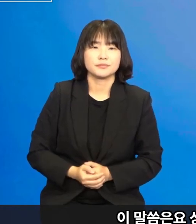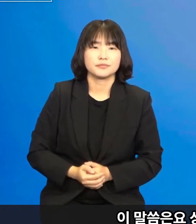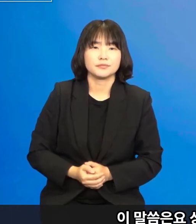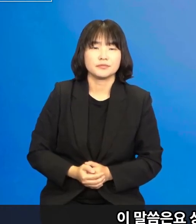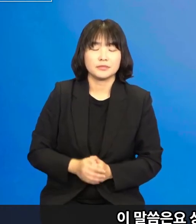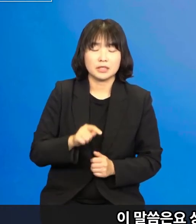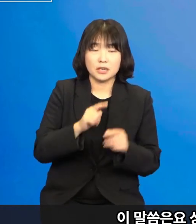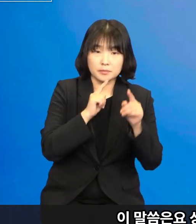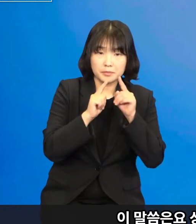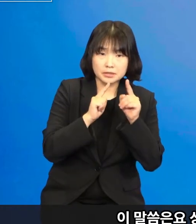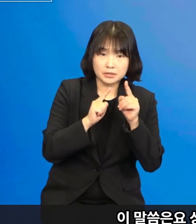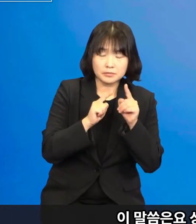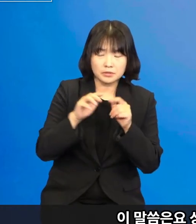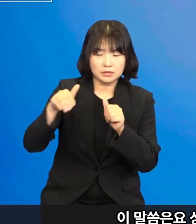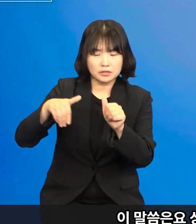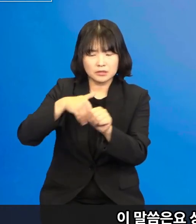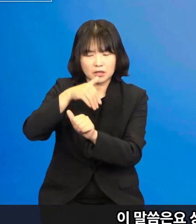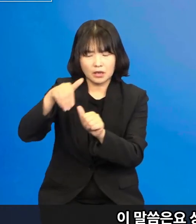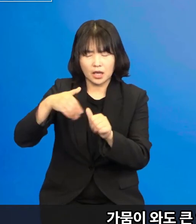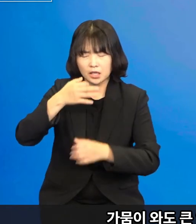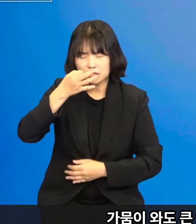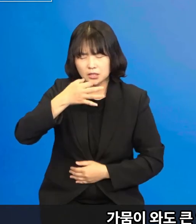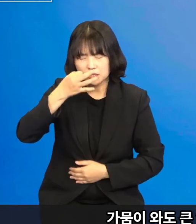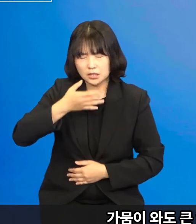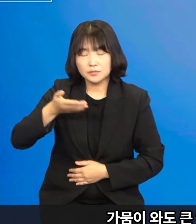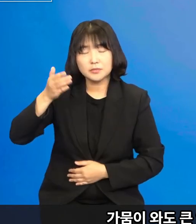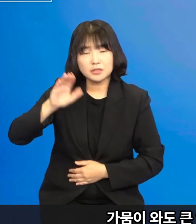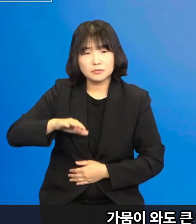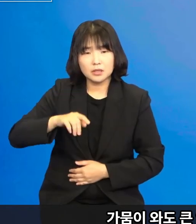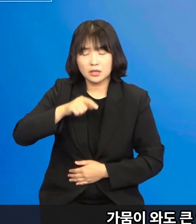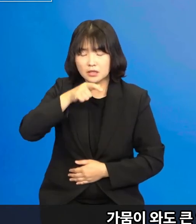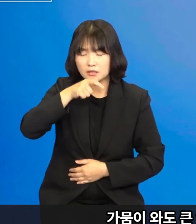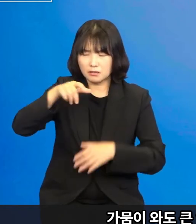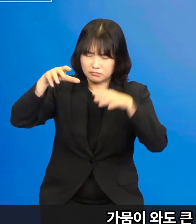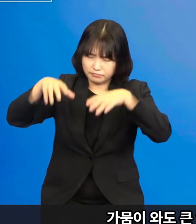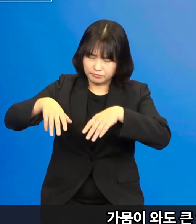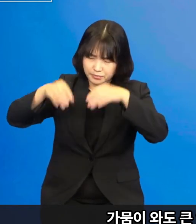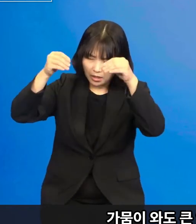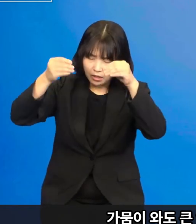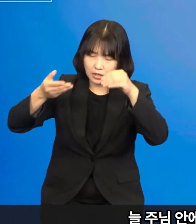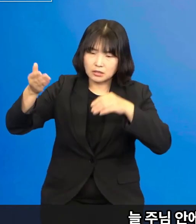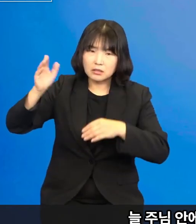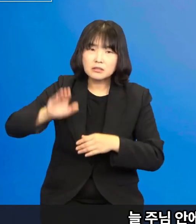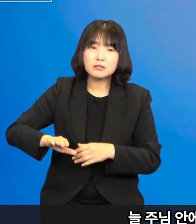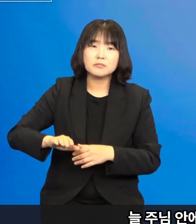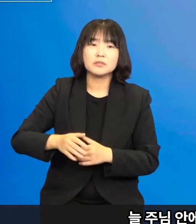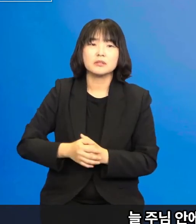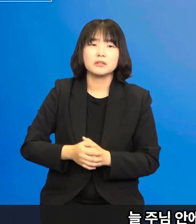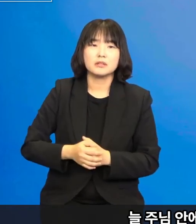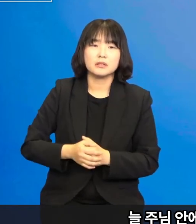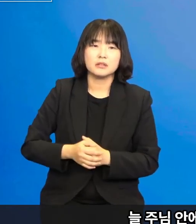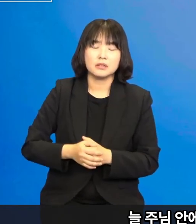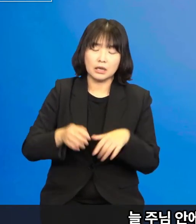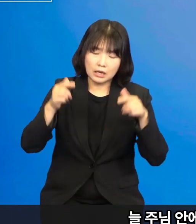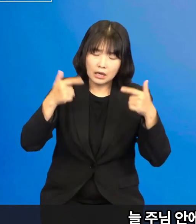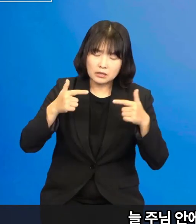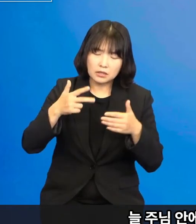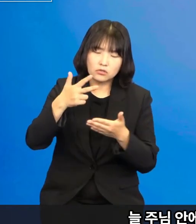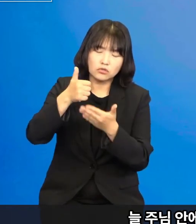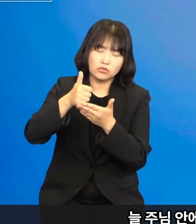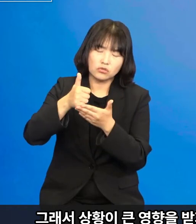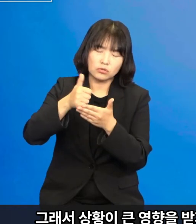이 말씀은요, 상황과 여건이 힘들어도, 가뭄이 와도 큰 영향을 받지 않는 이유가 늘 주님 안에 머물러 있기